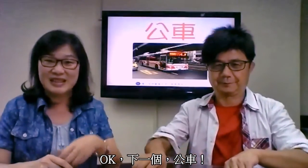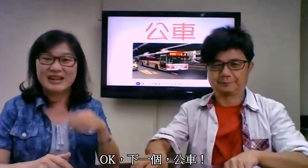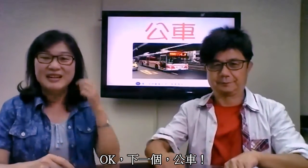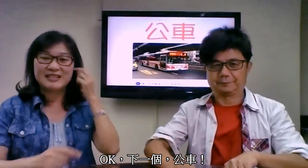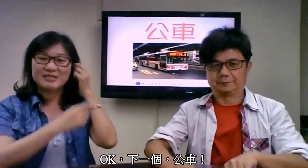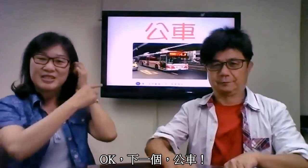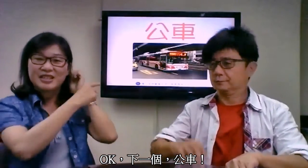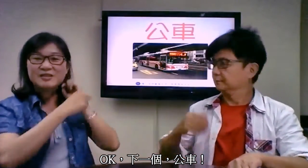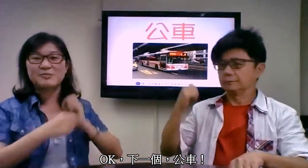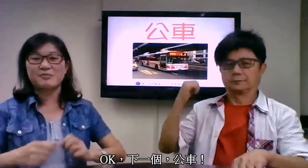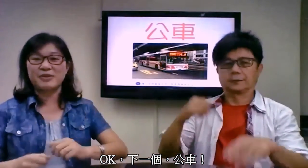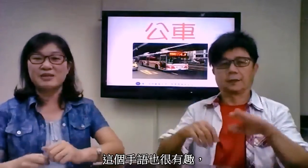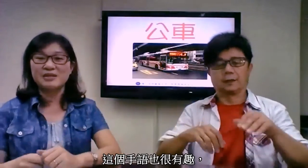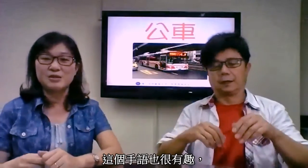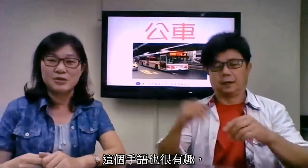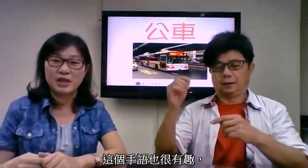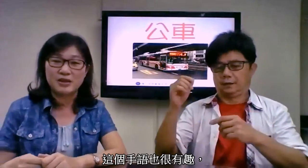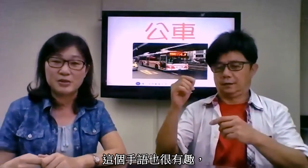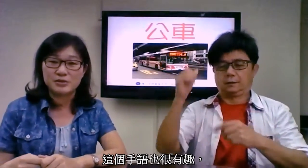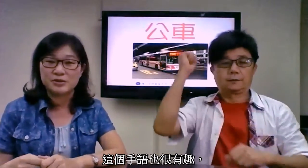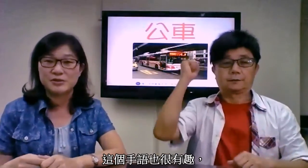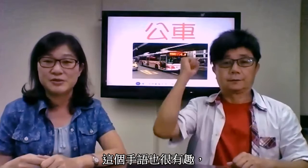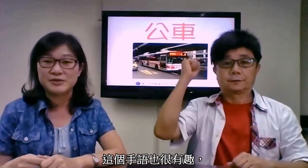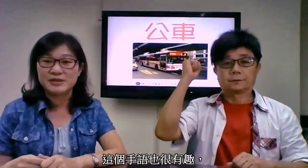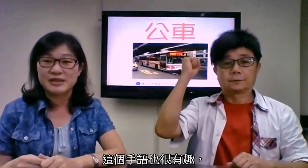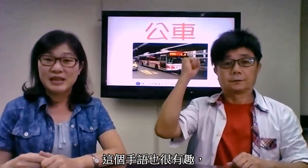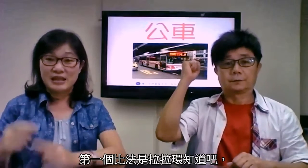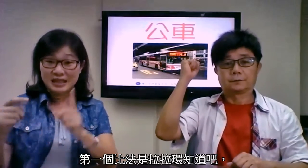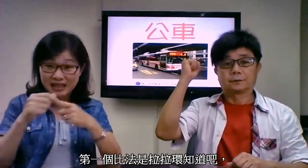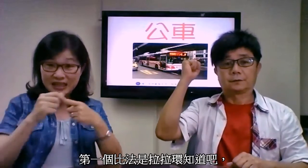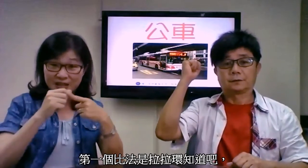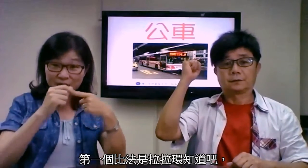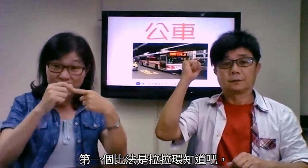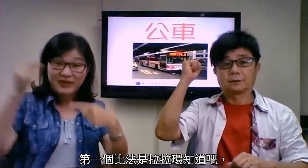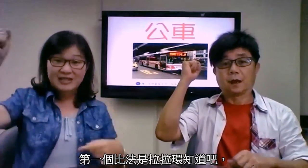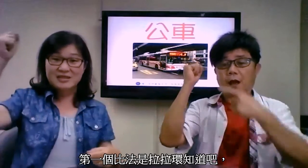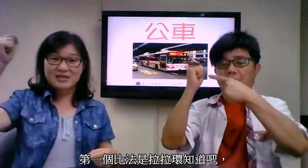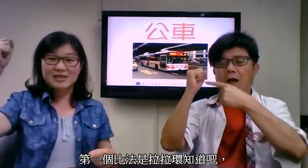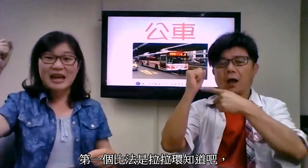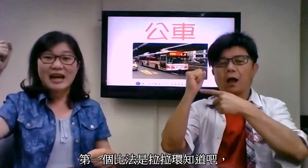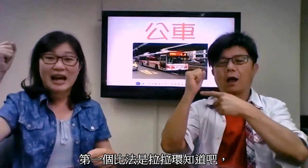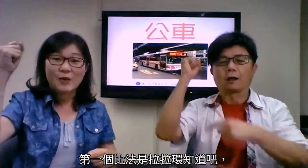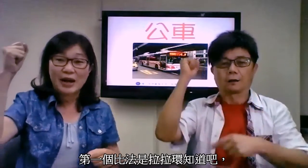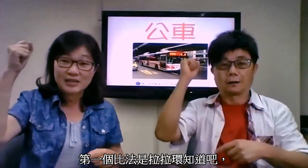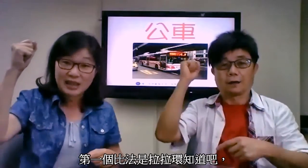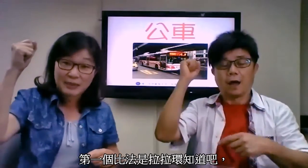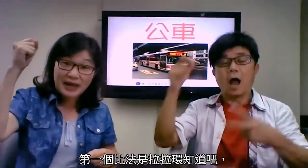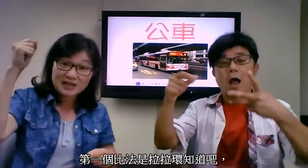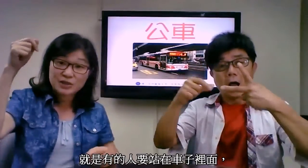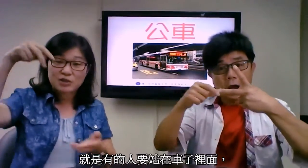好，公车，这个手语也很有趣。第一个手笔法是拉拉环，你知道吧？就是有的人